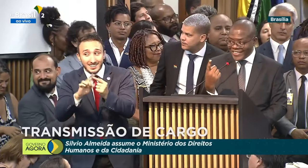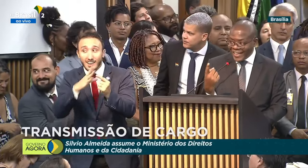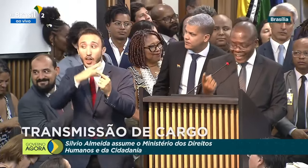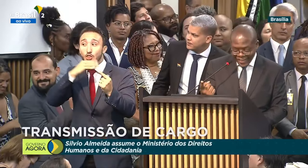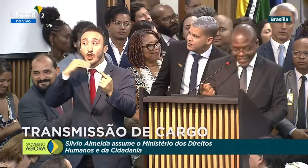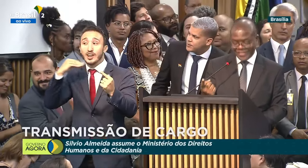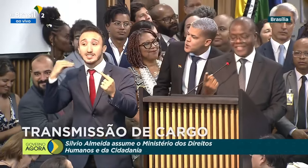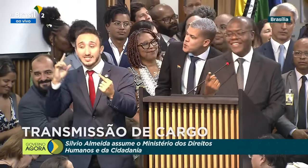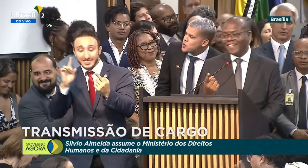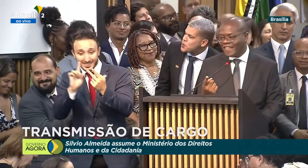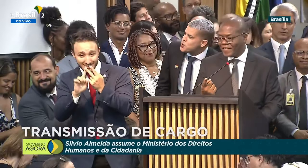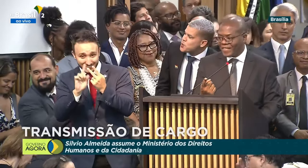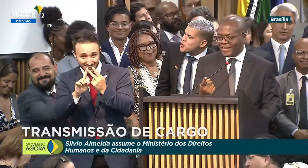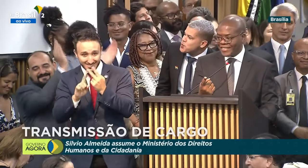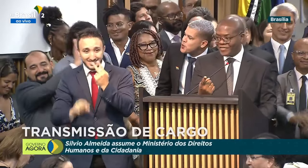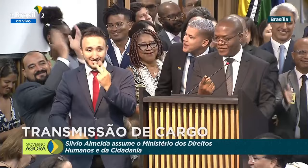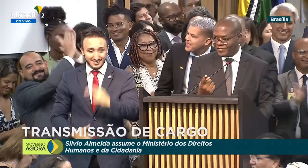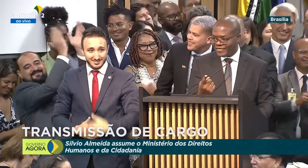adolescentes